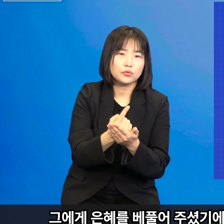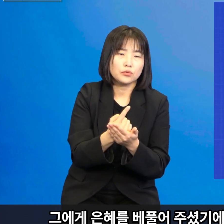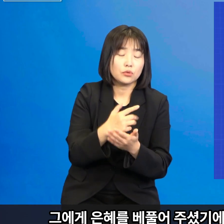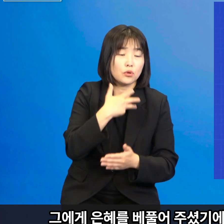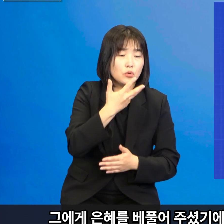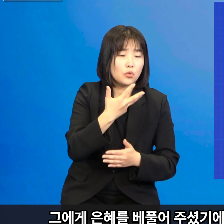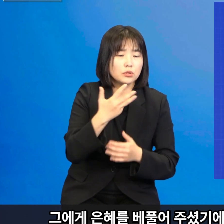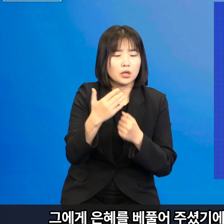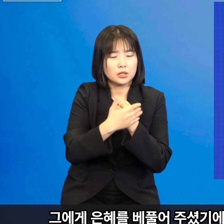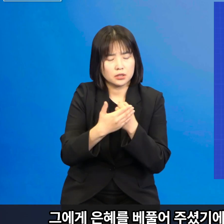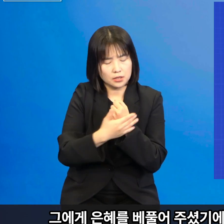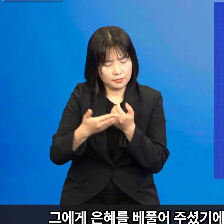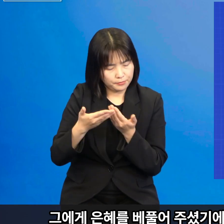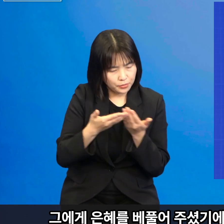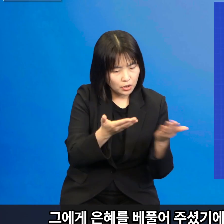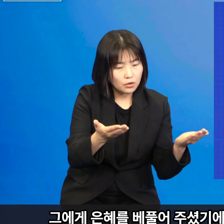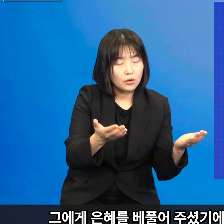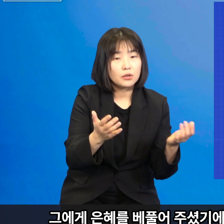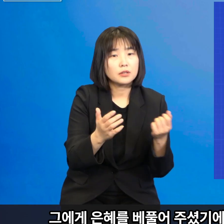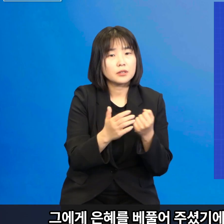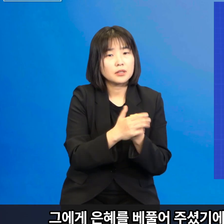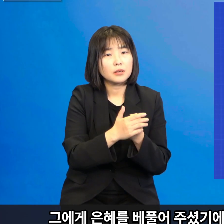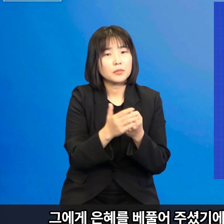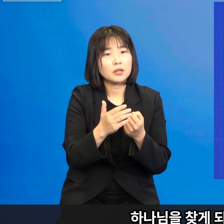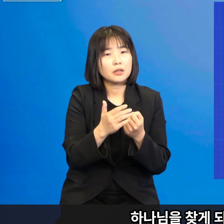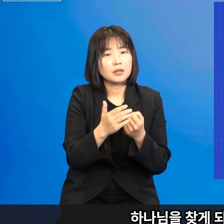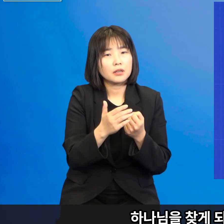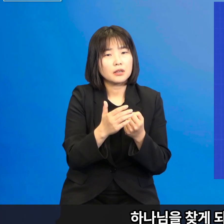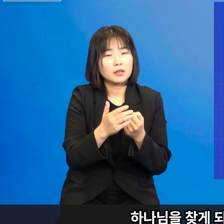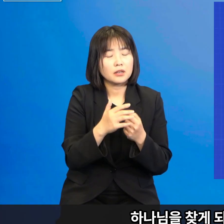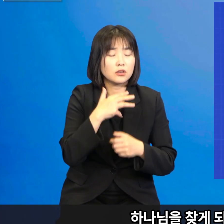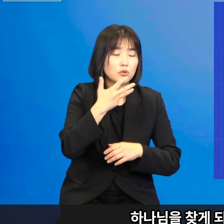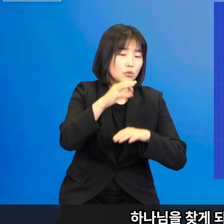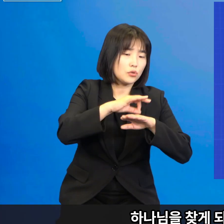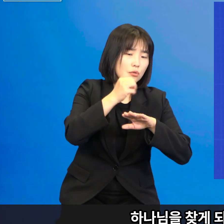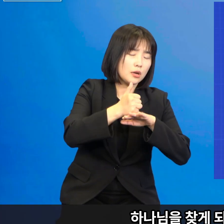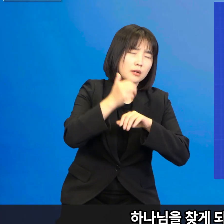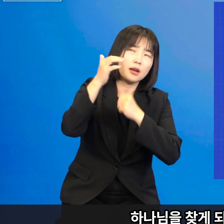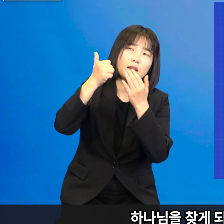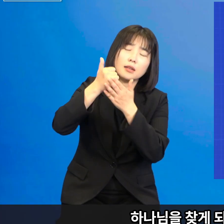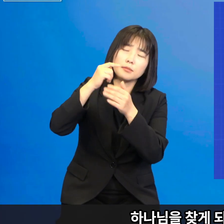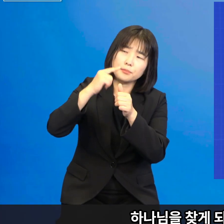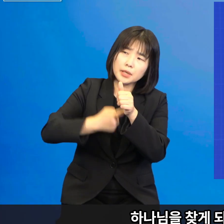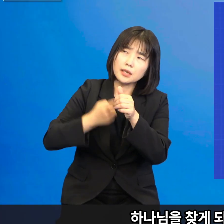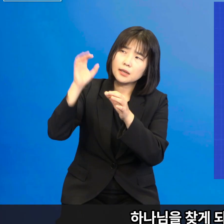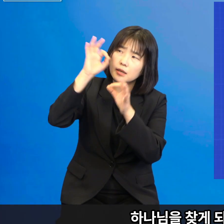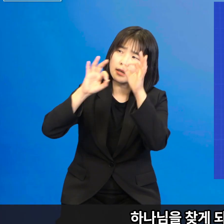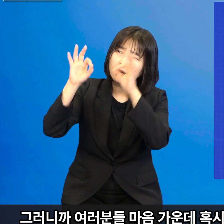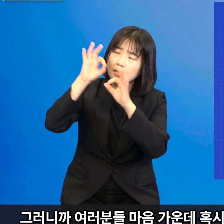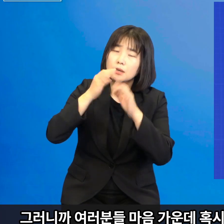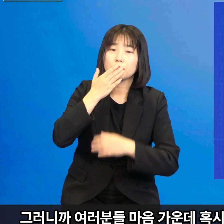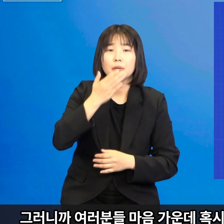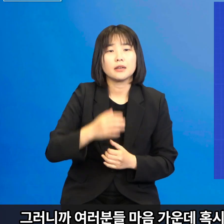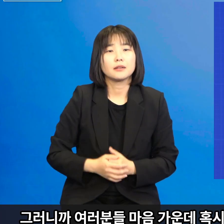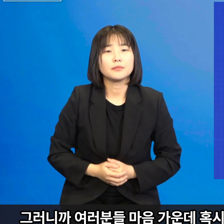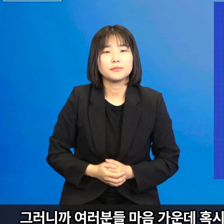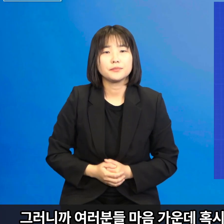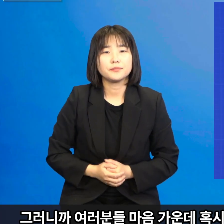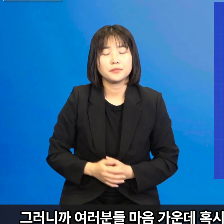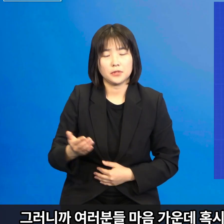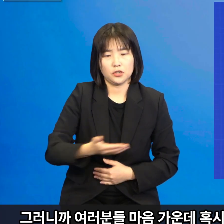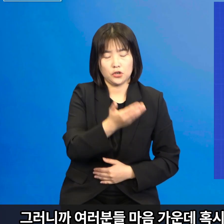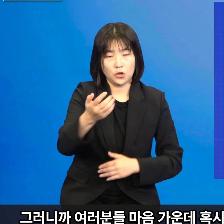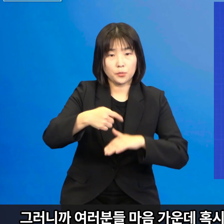베풀어 주셨기에 그의 영적인 감각에 살아나며 하나님을 찾게 되었다는 뜻입니다. 그러니까 여러분들